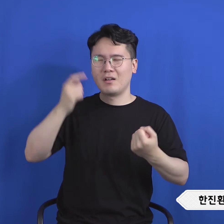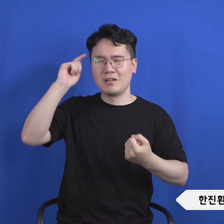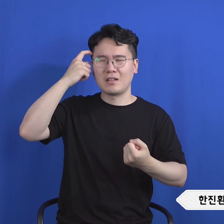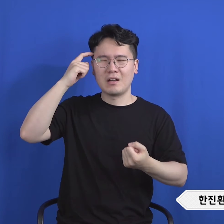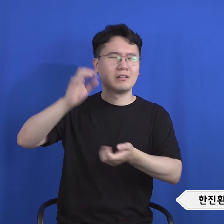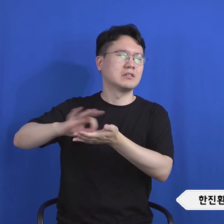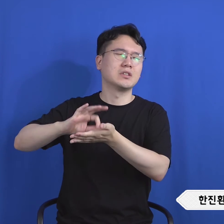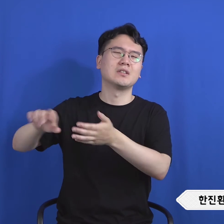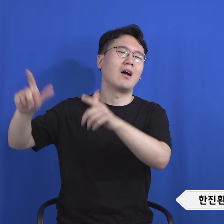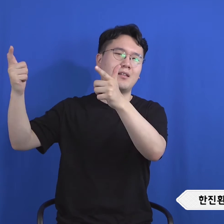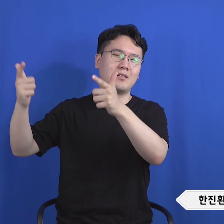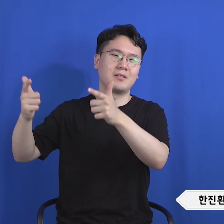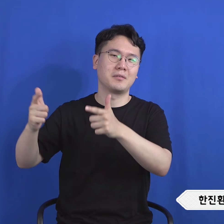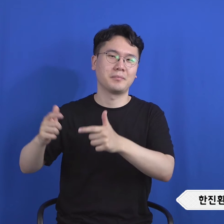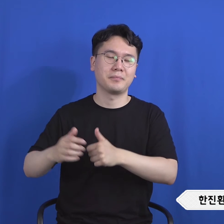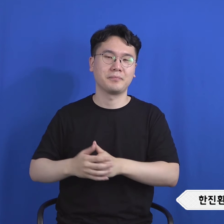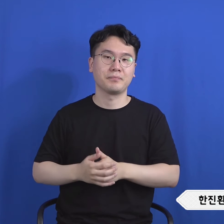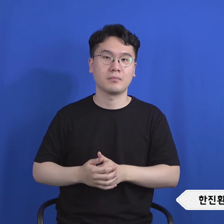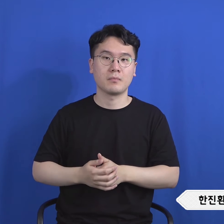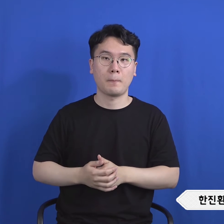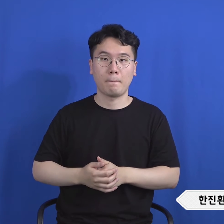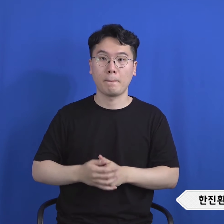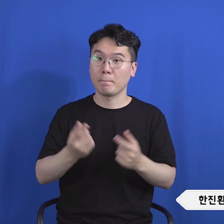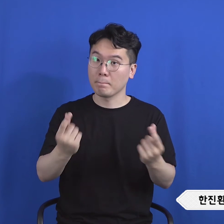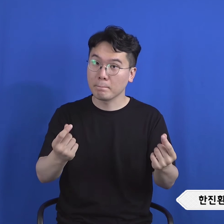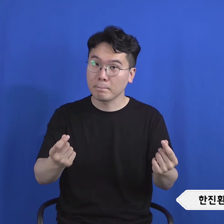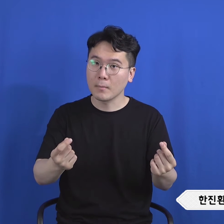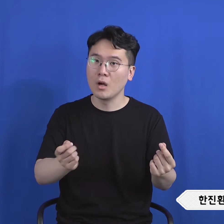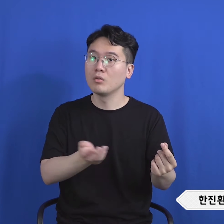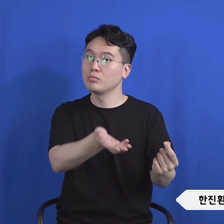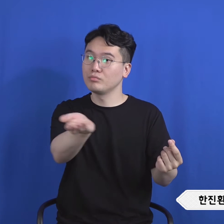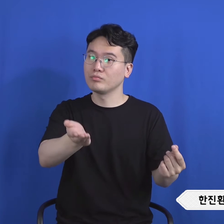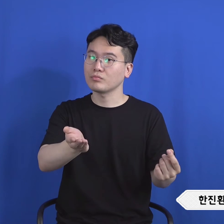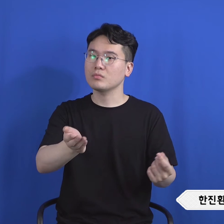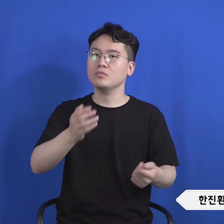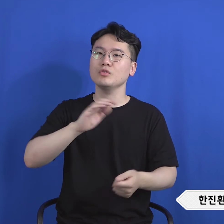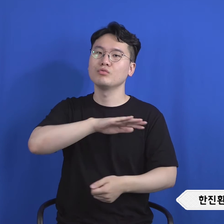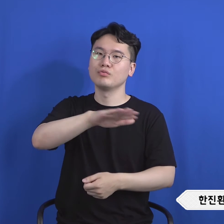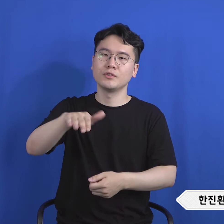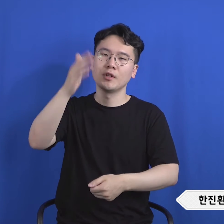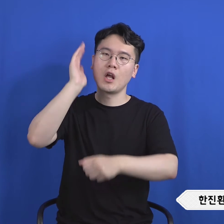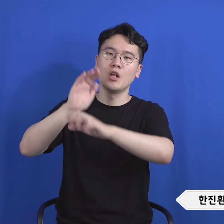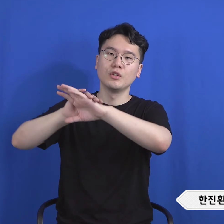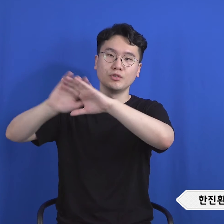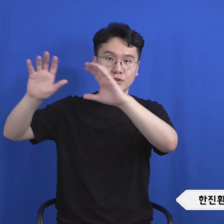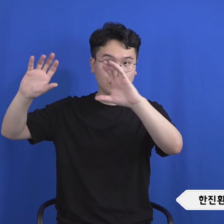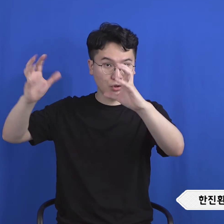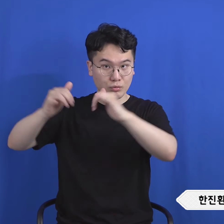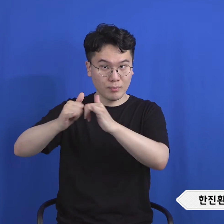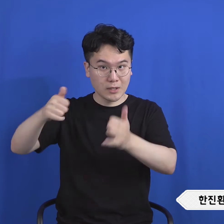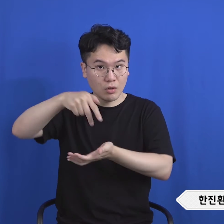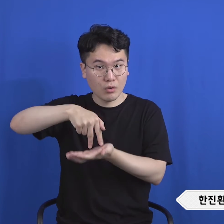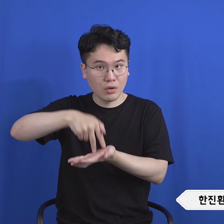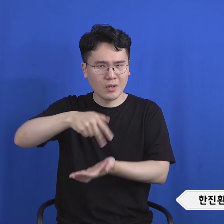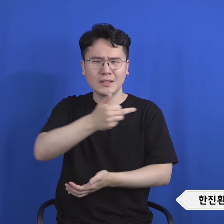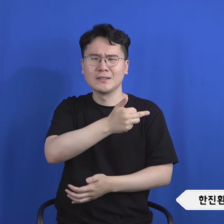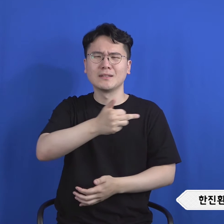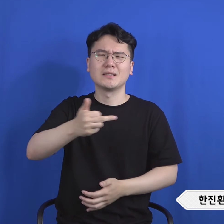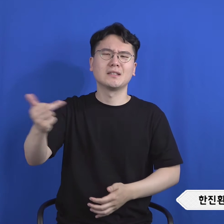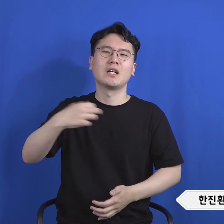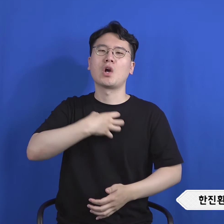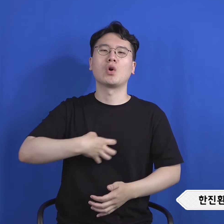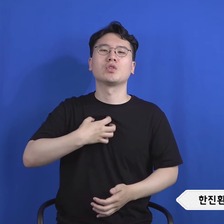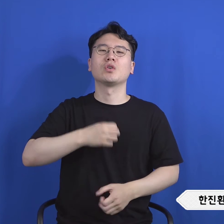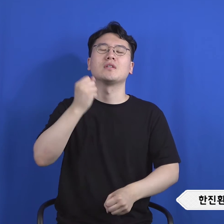그런데 중요한 것은 우리 천국 백성은 큰 걱정이 해결된 사람입니다. 여러분, 우리